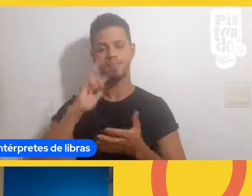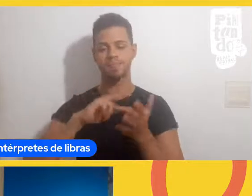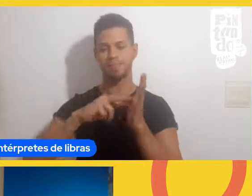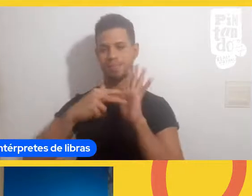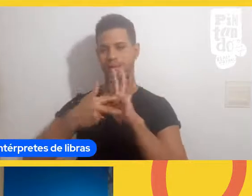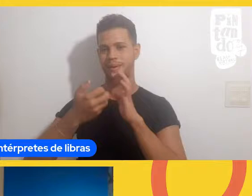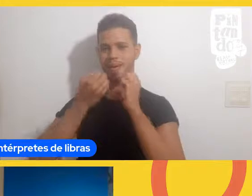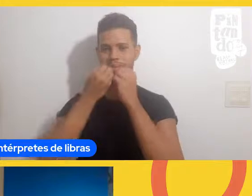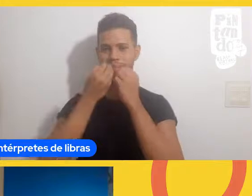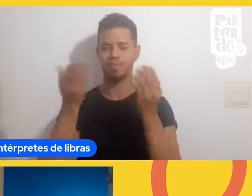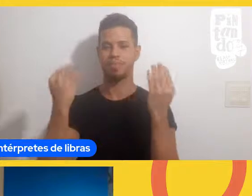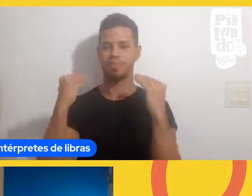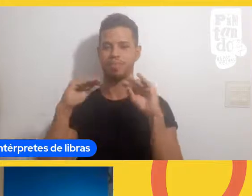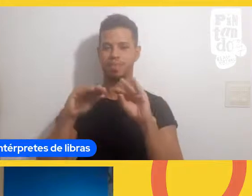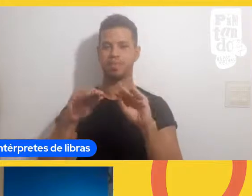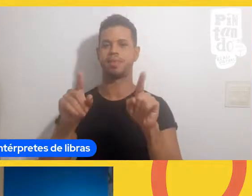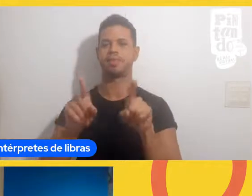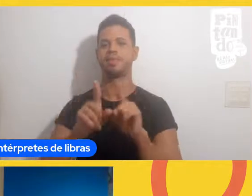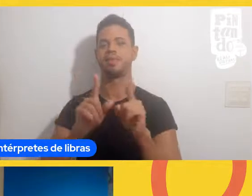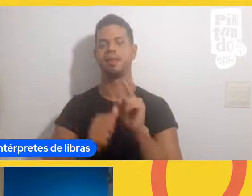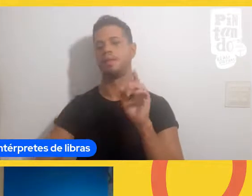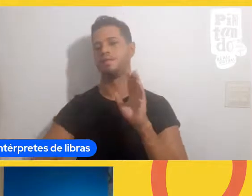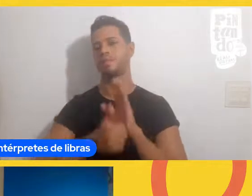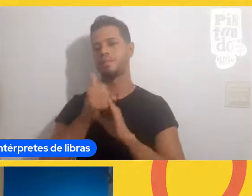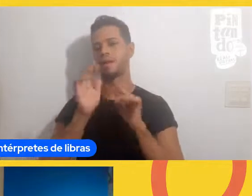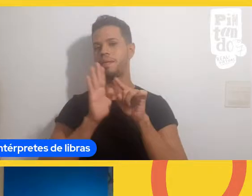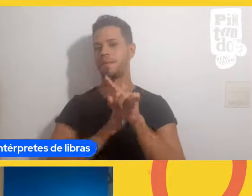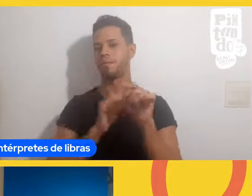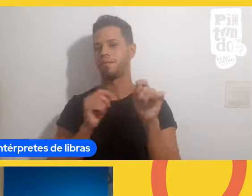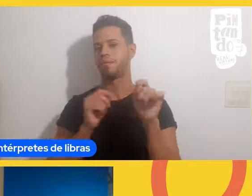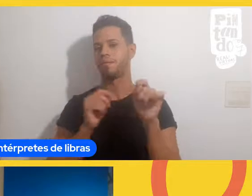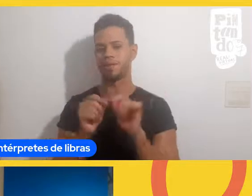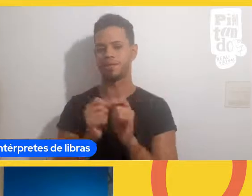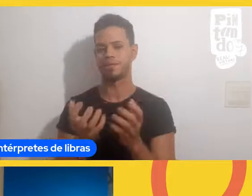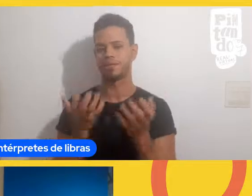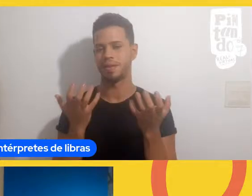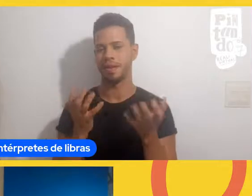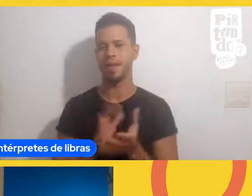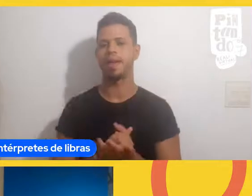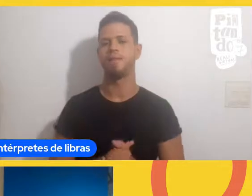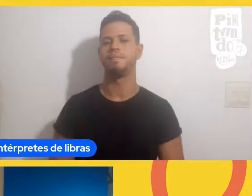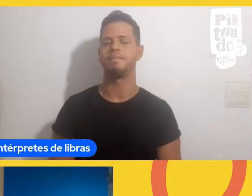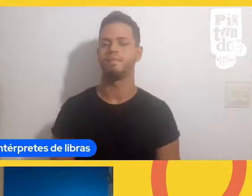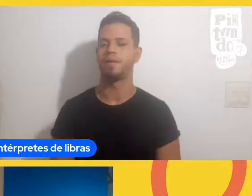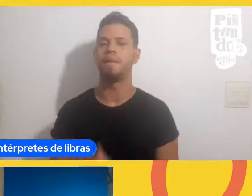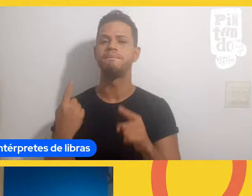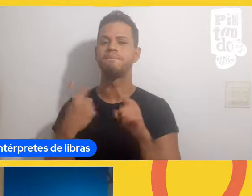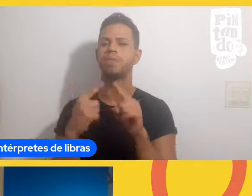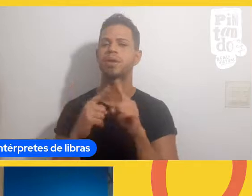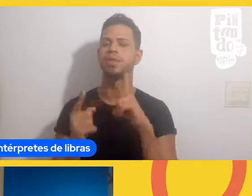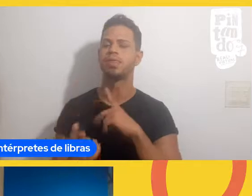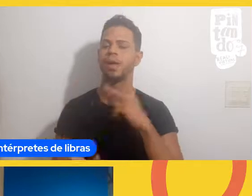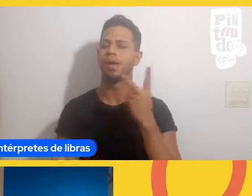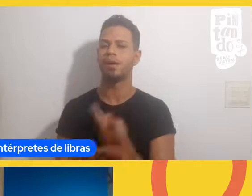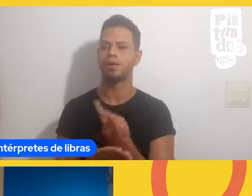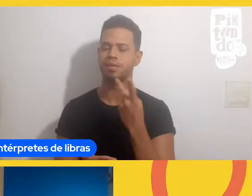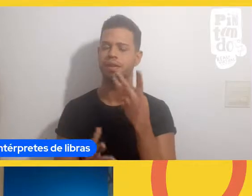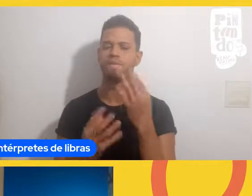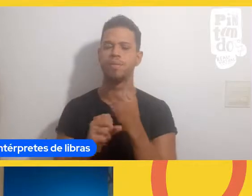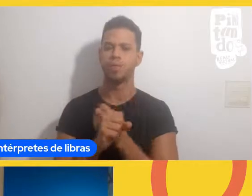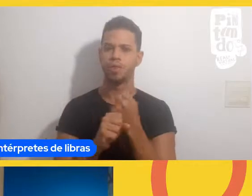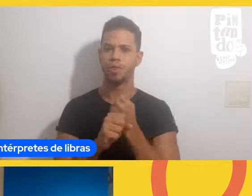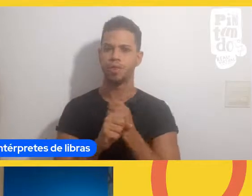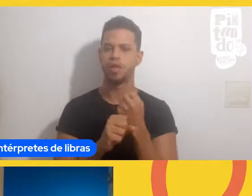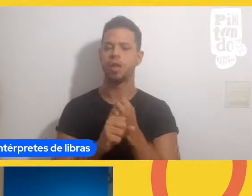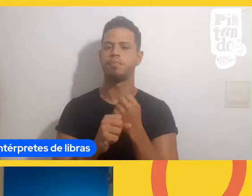também a primeira pergunta que eu quero fazer para você. Porque tem surgido durante muito tempo essas reflexões sobre a